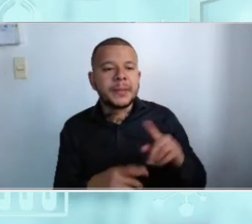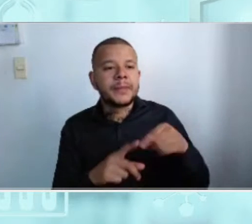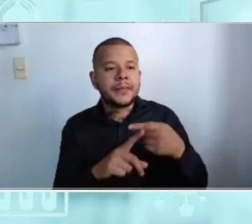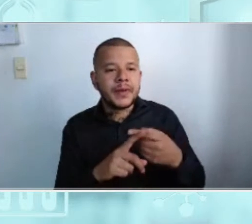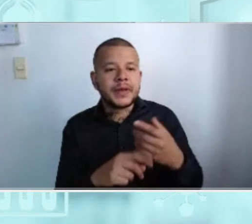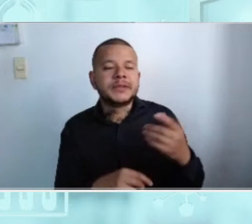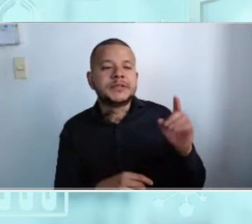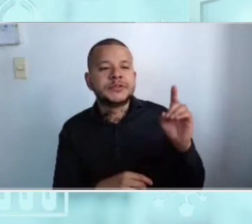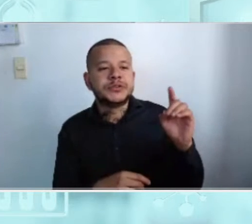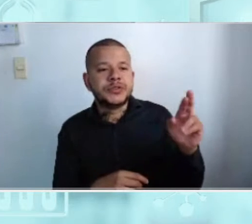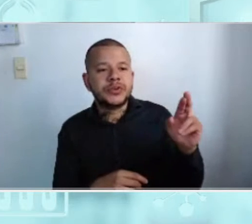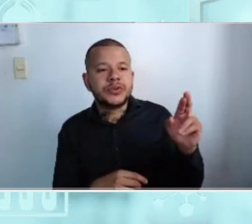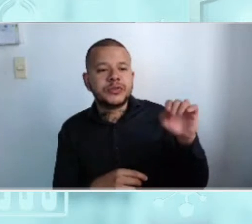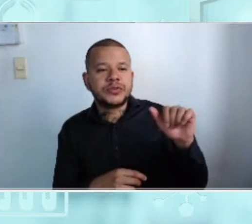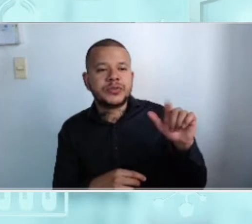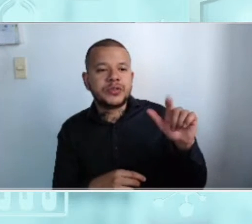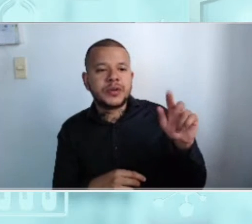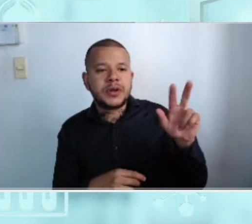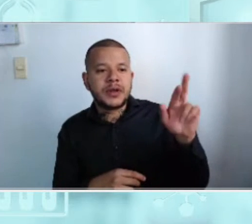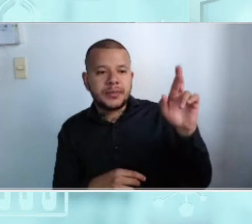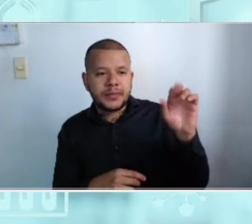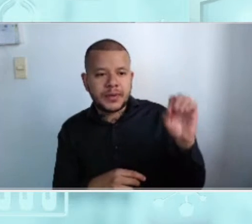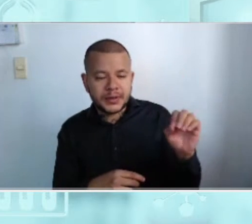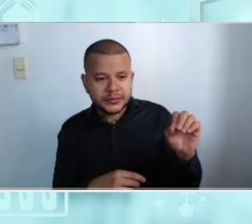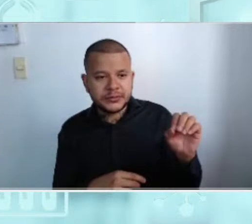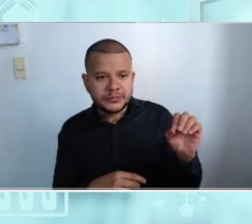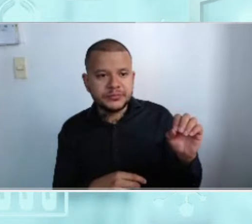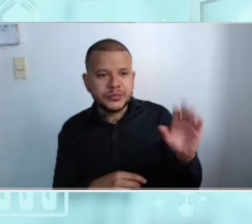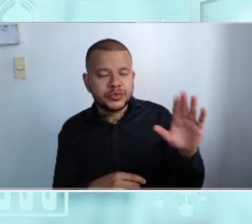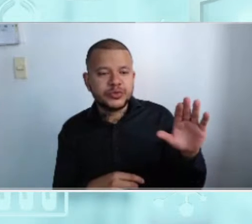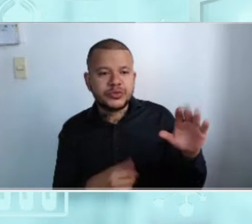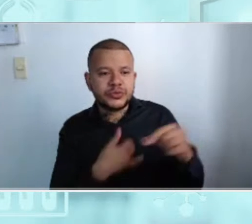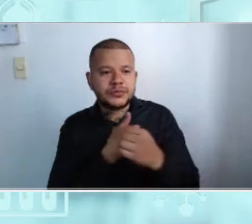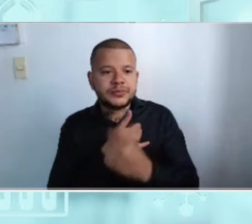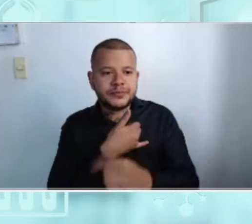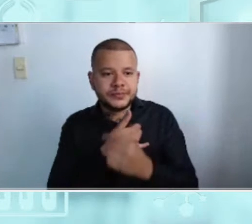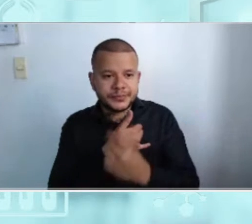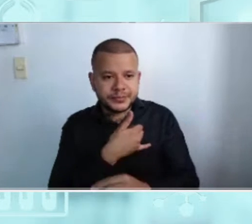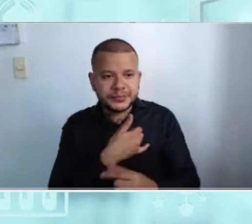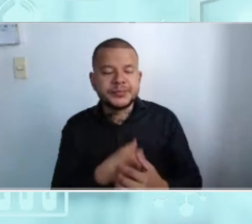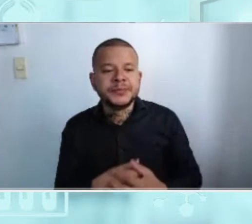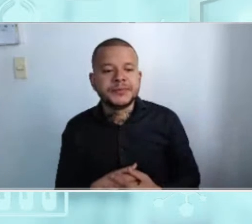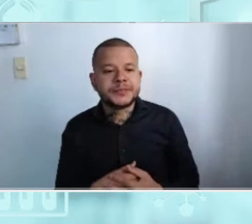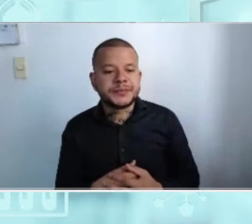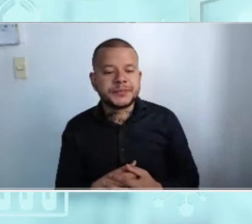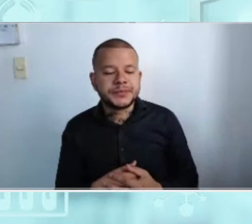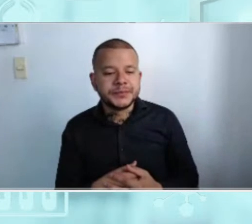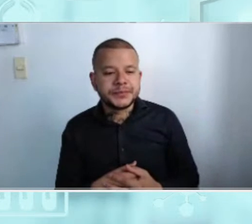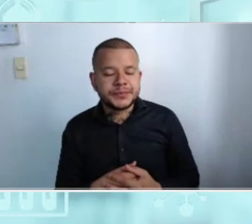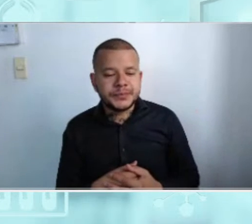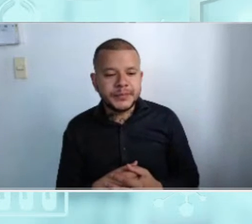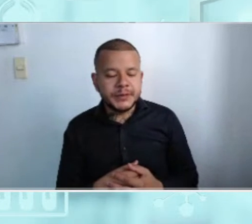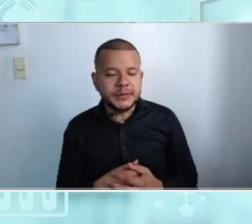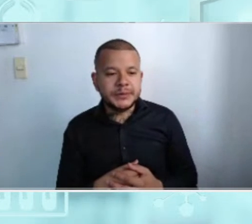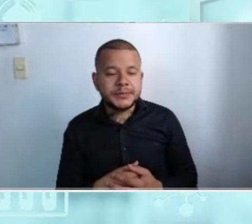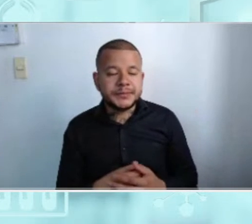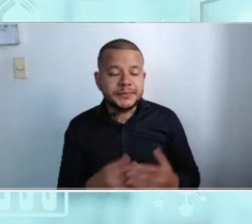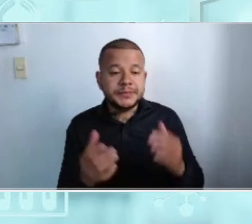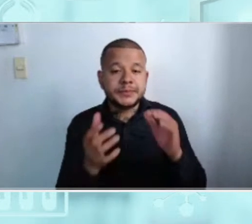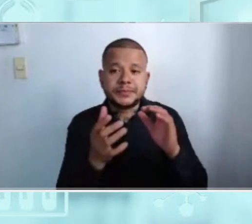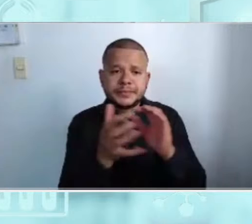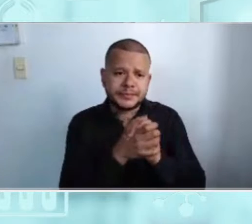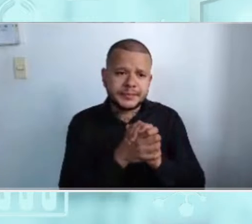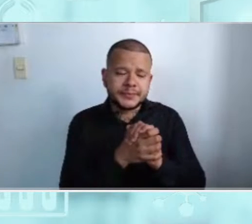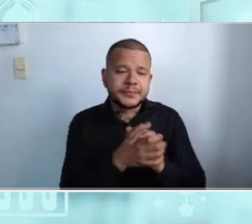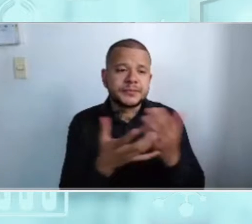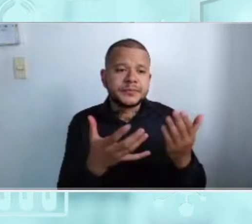También contamos con el doctor Álvaro Quintero en toda la región pacífica del Valle, con nuestro gran amigo en la región